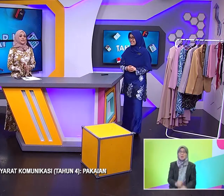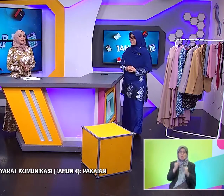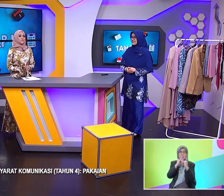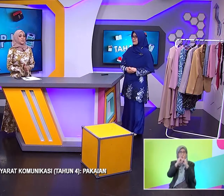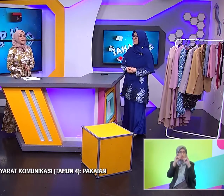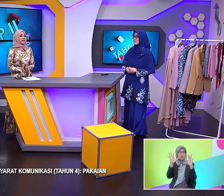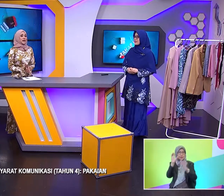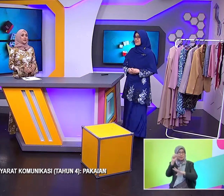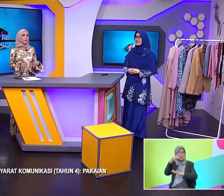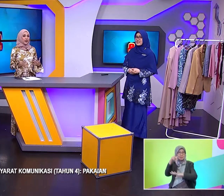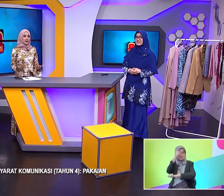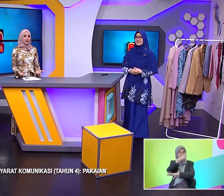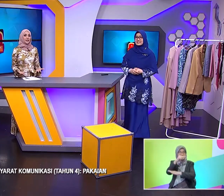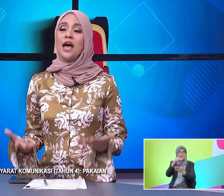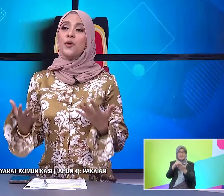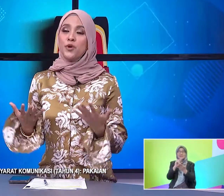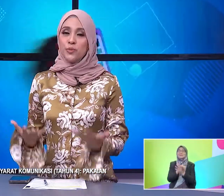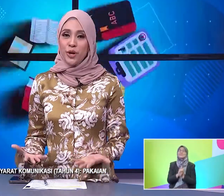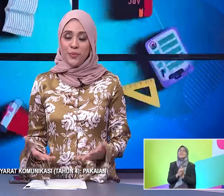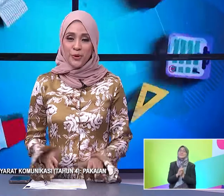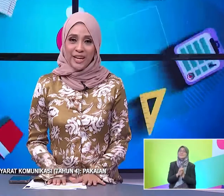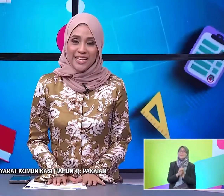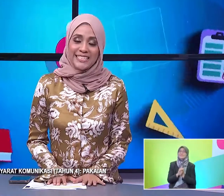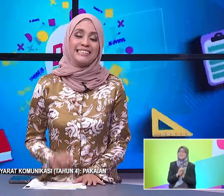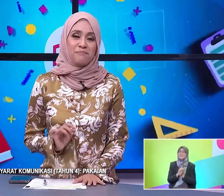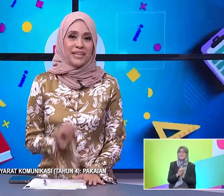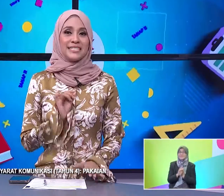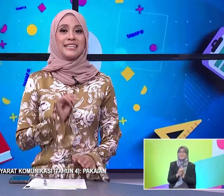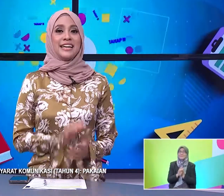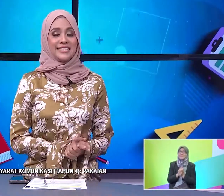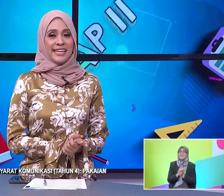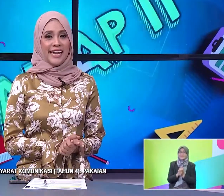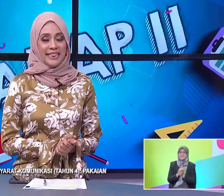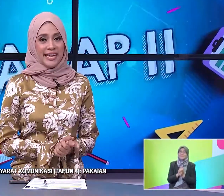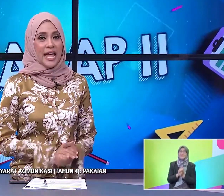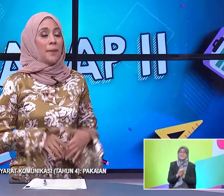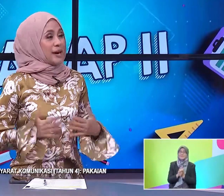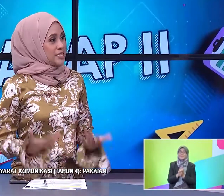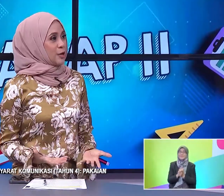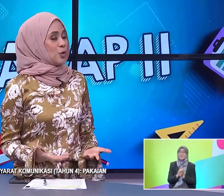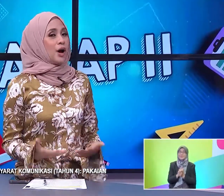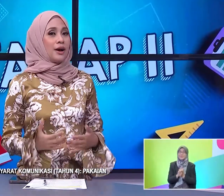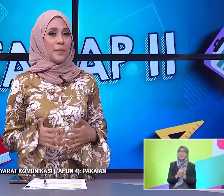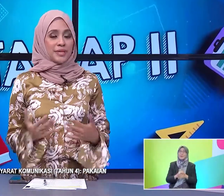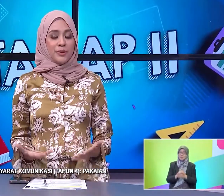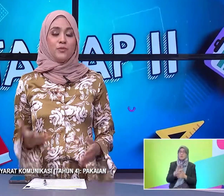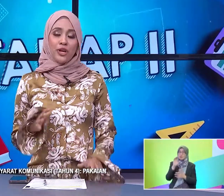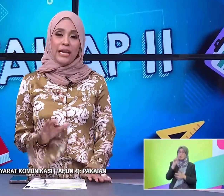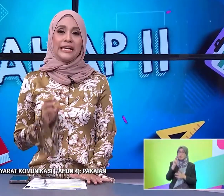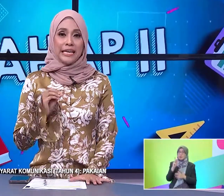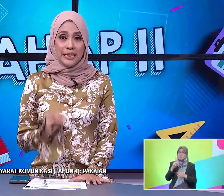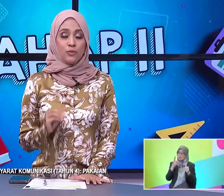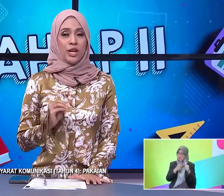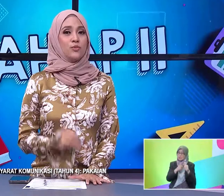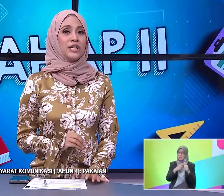tentang standard pembelajaran yang bakal murid-murid perolehi selepas setelah sini nanti baik sego yang pertamanya